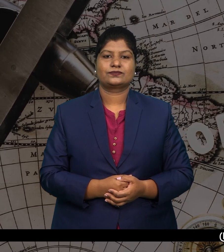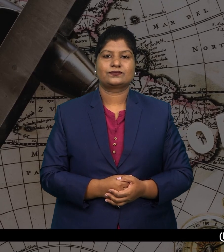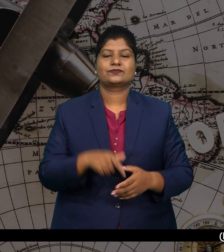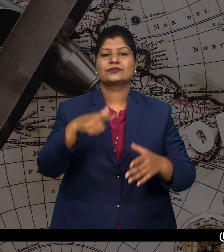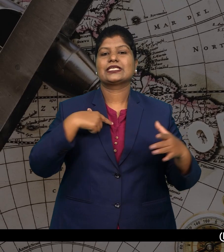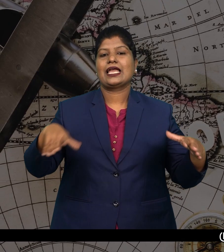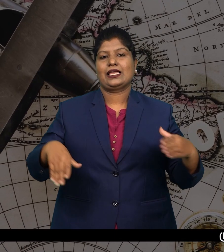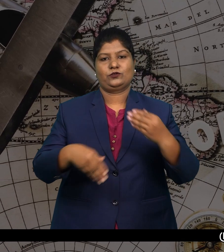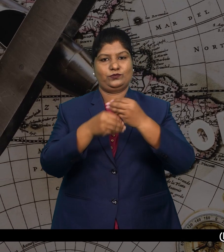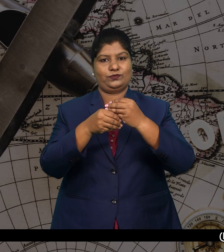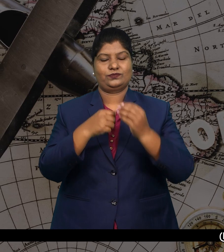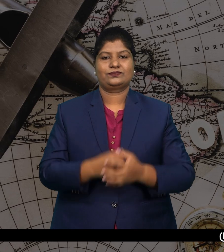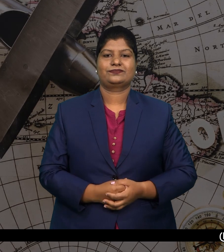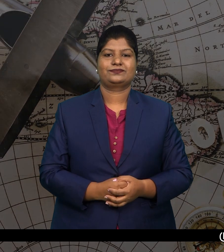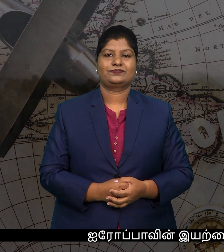முடிவு.